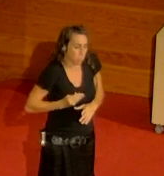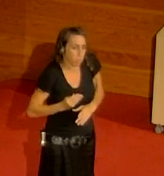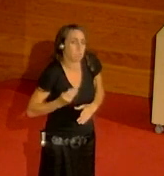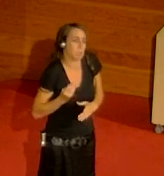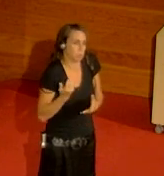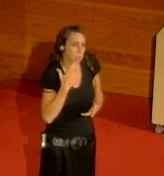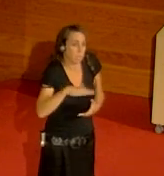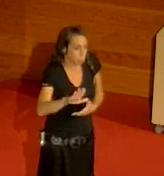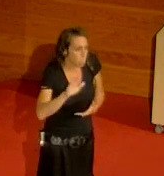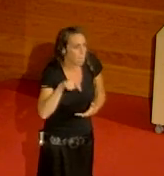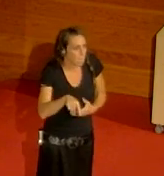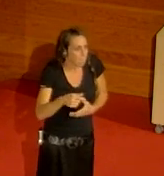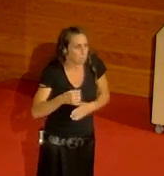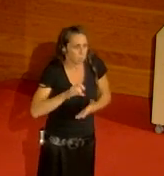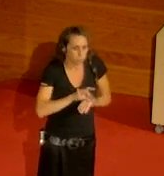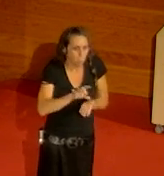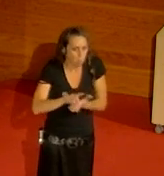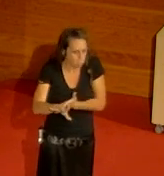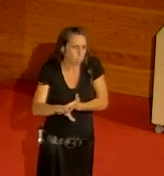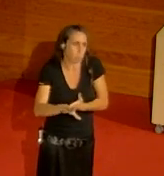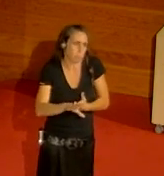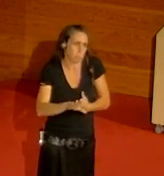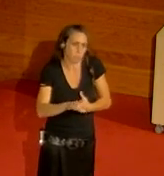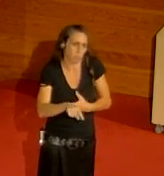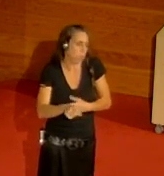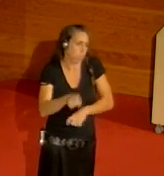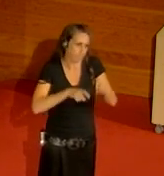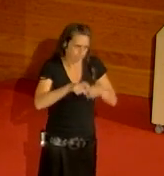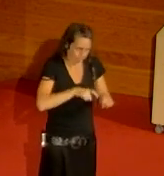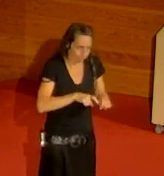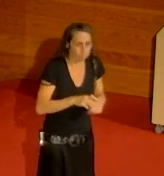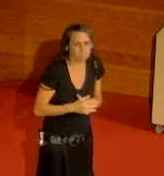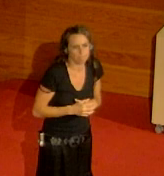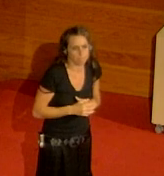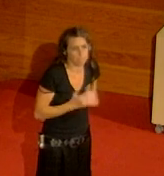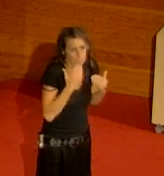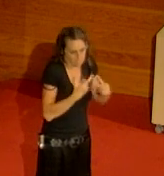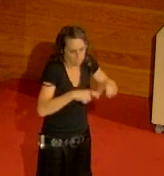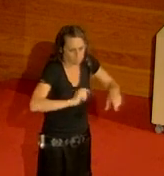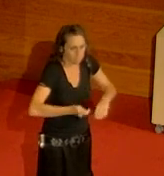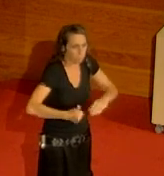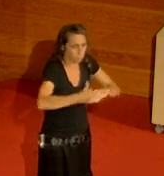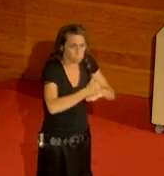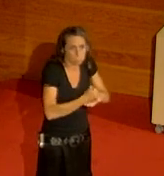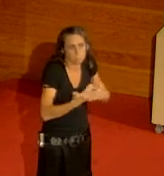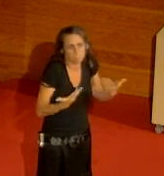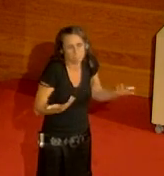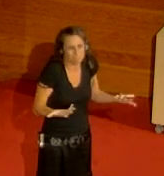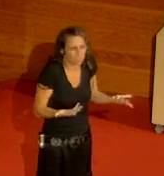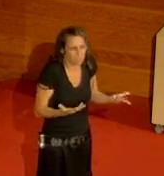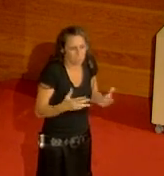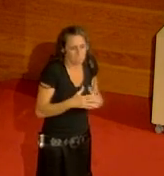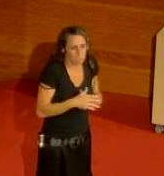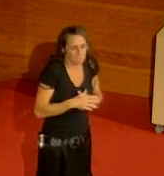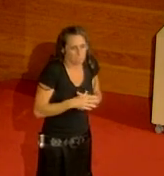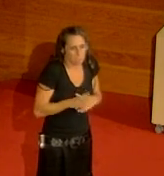y Bueno pues eso es la es el es